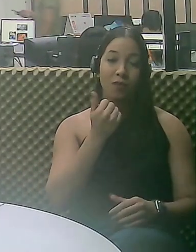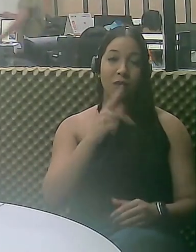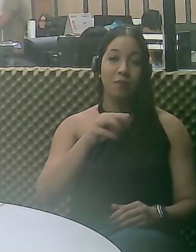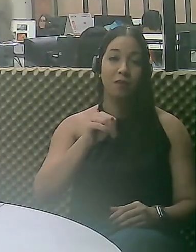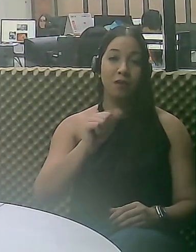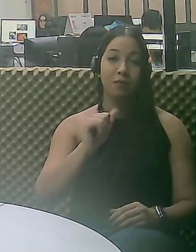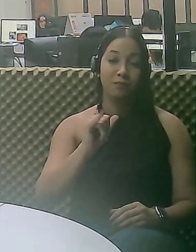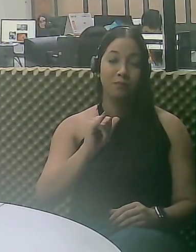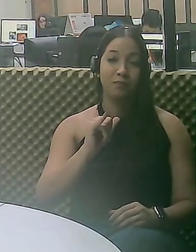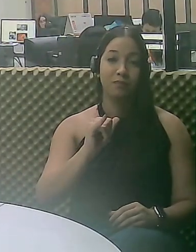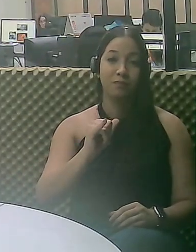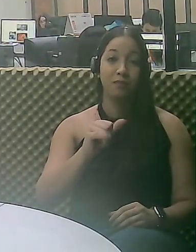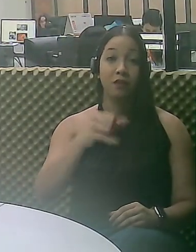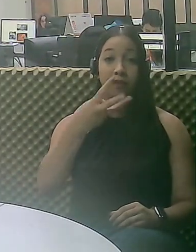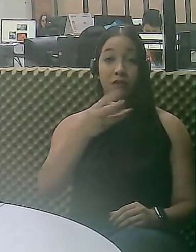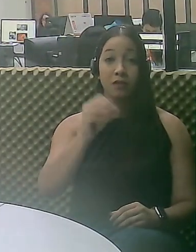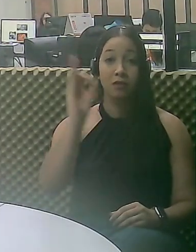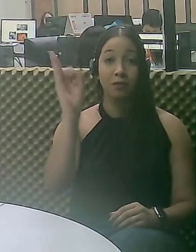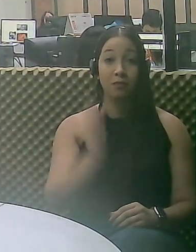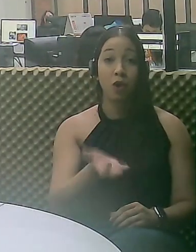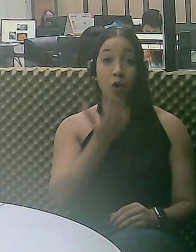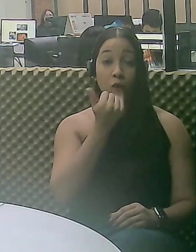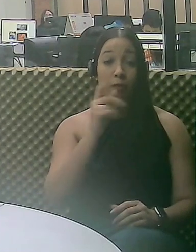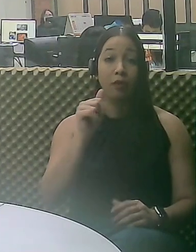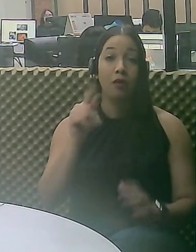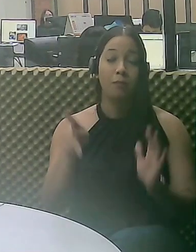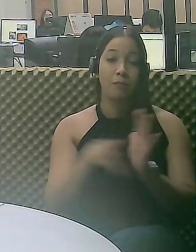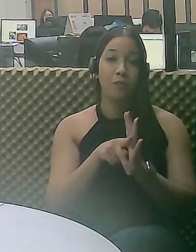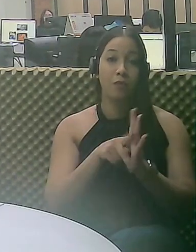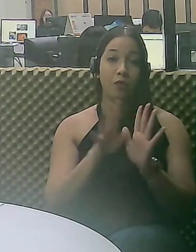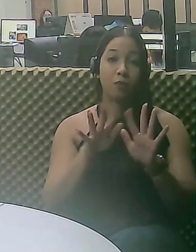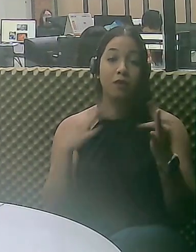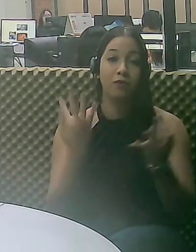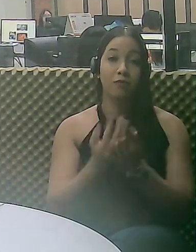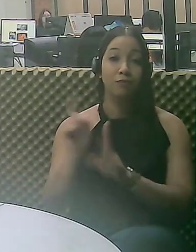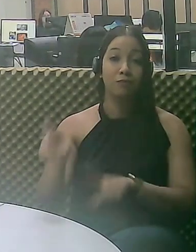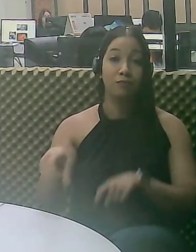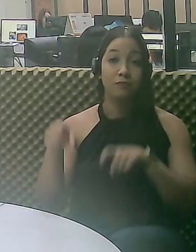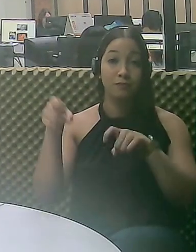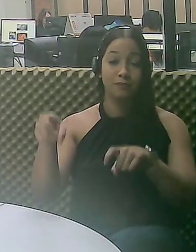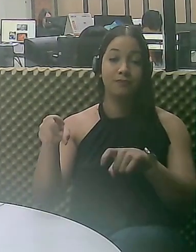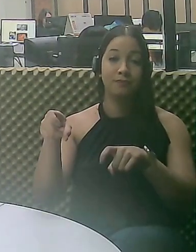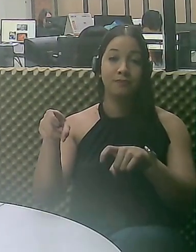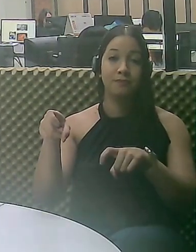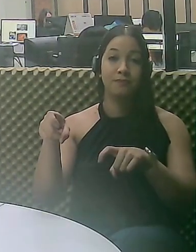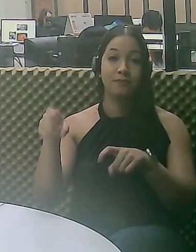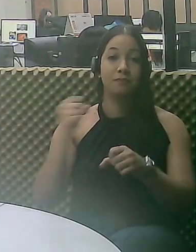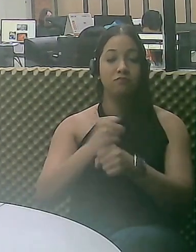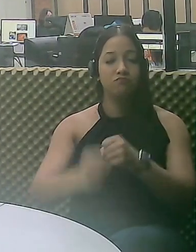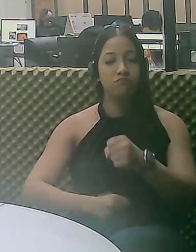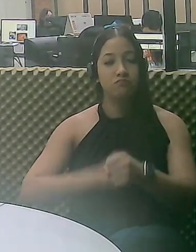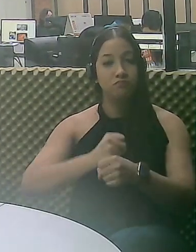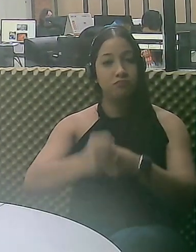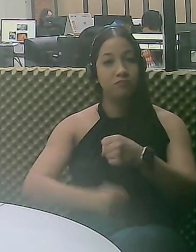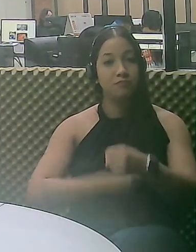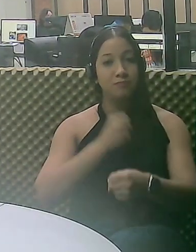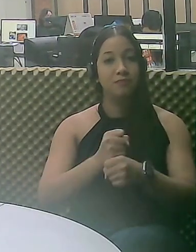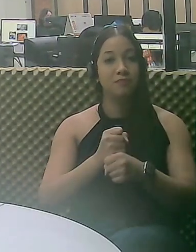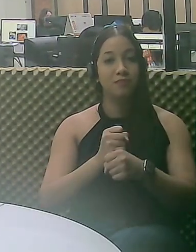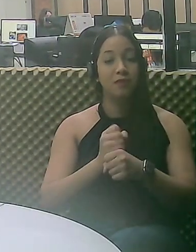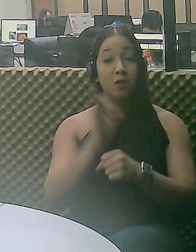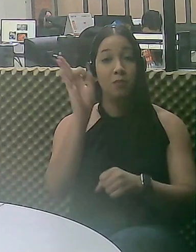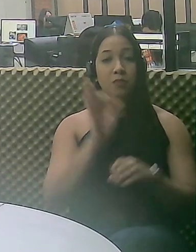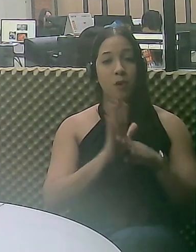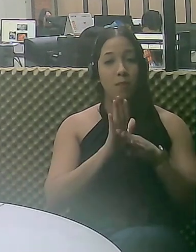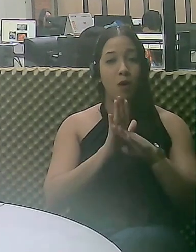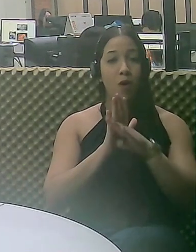PMAI, no mínimo 30% dos alimentos são provenientes da agricultura familiar. Ano após ano, este índice tem